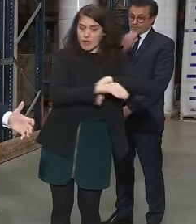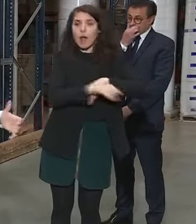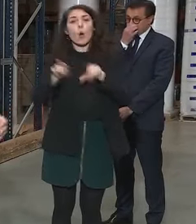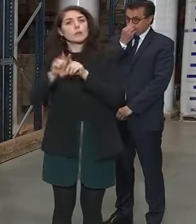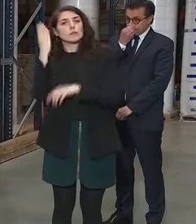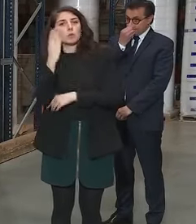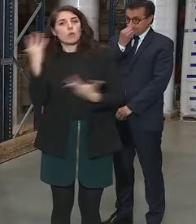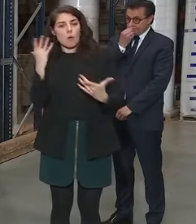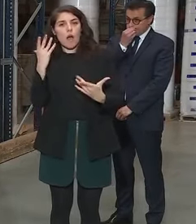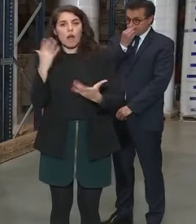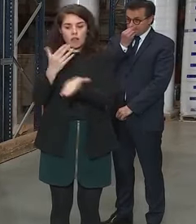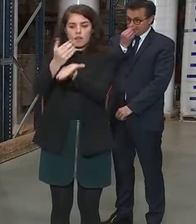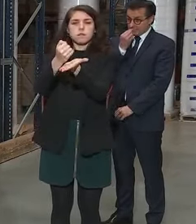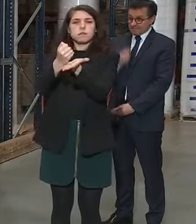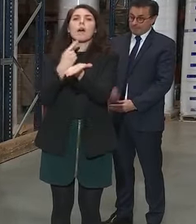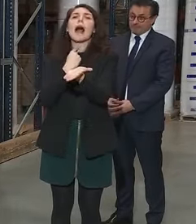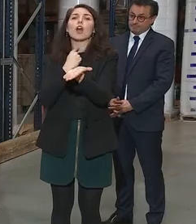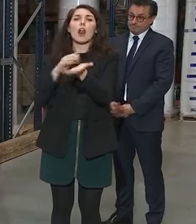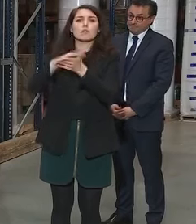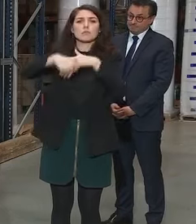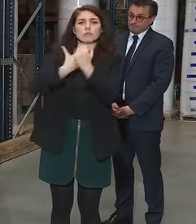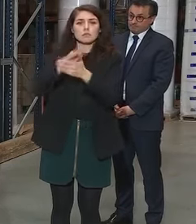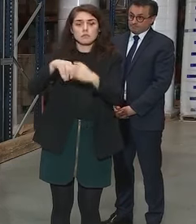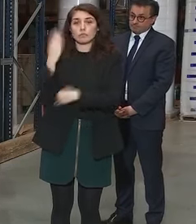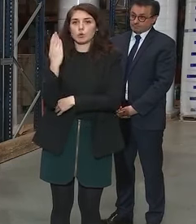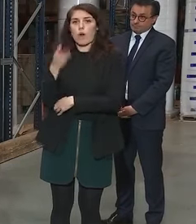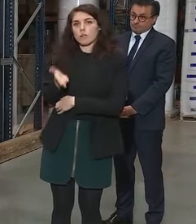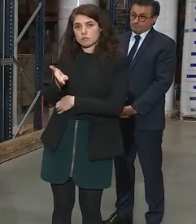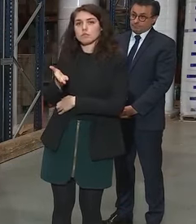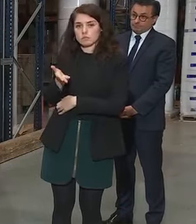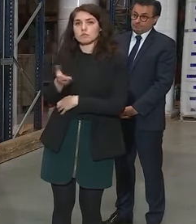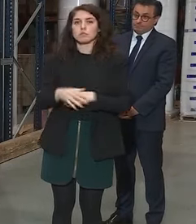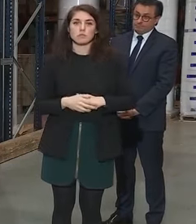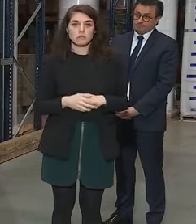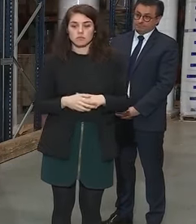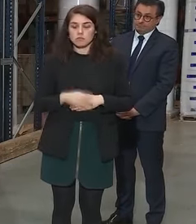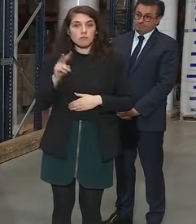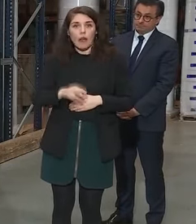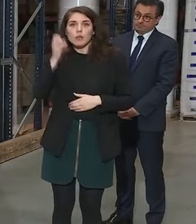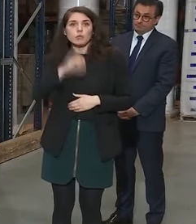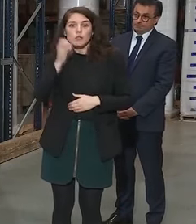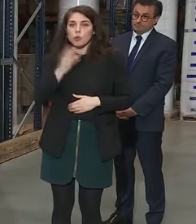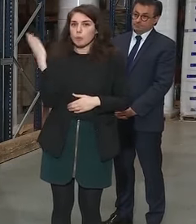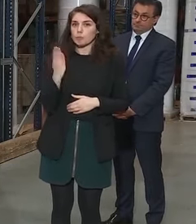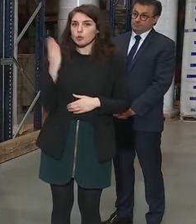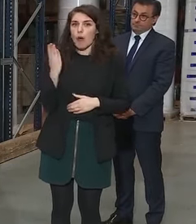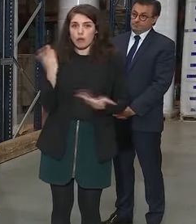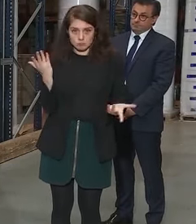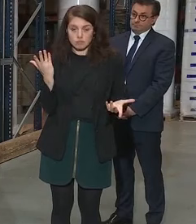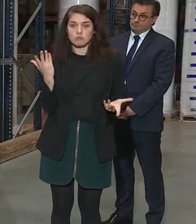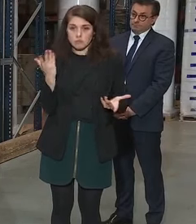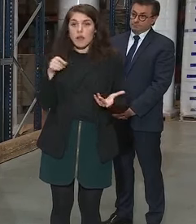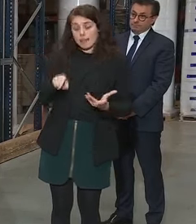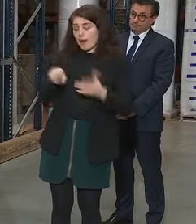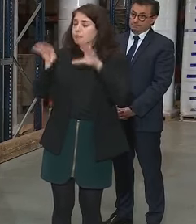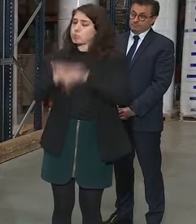notre quotidien, depuis que les gestes barrières se sont justement mis en place. Nous avons décuplé